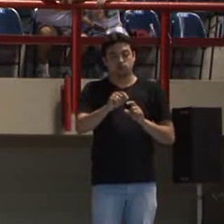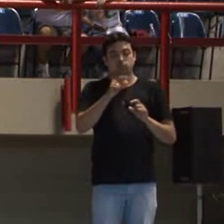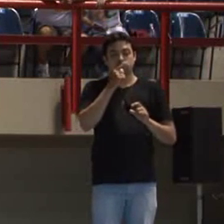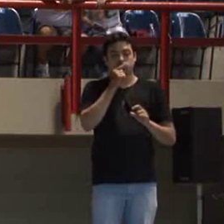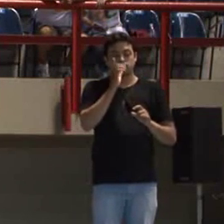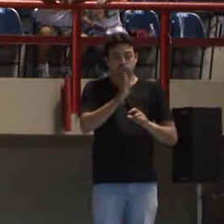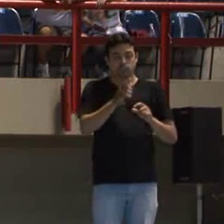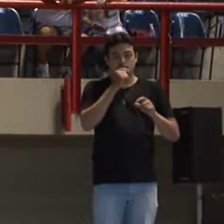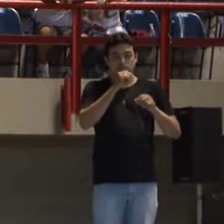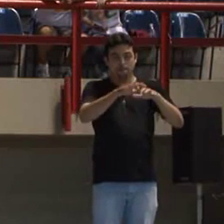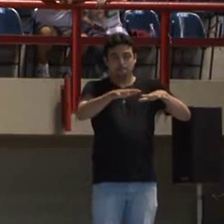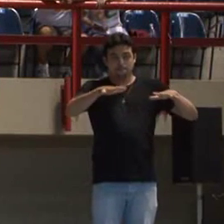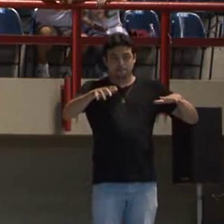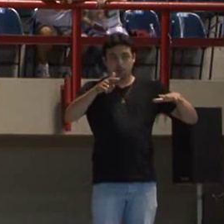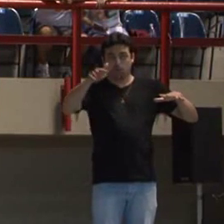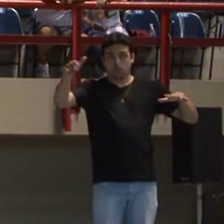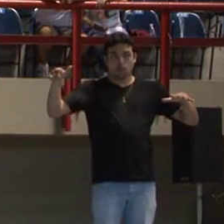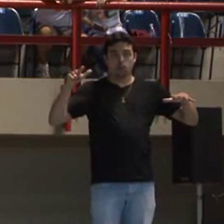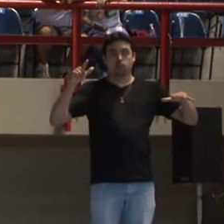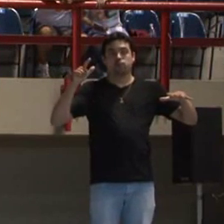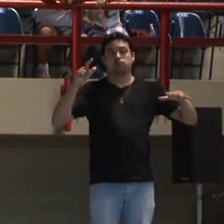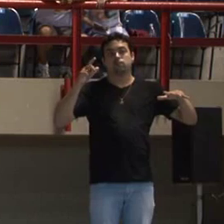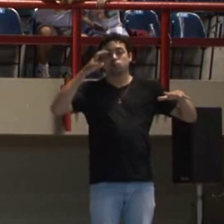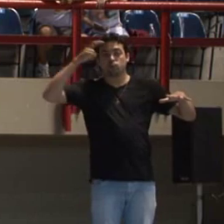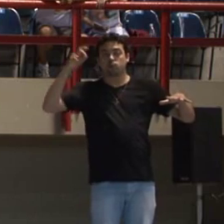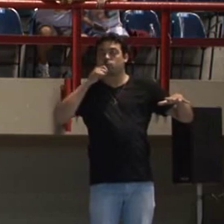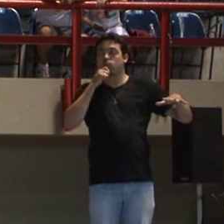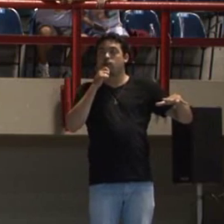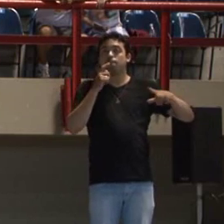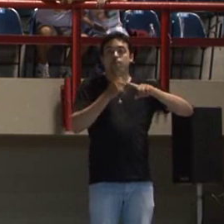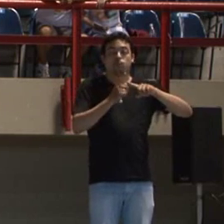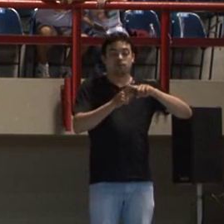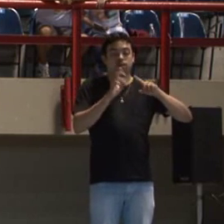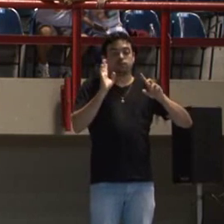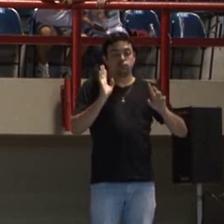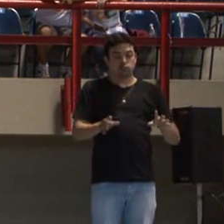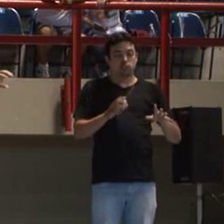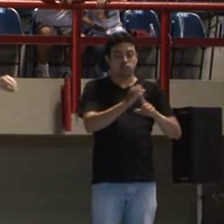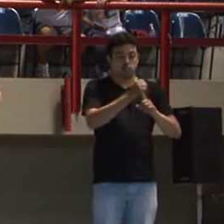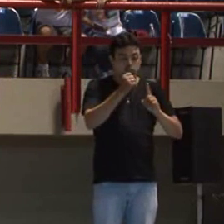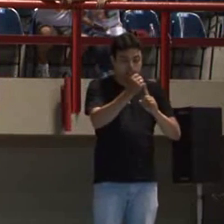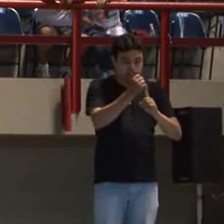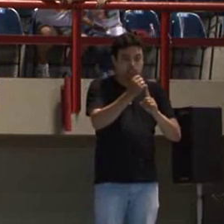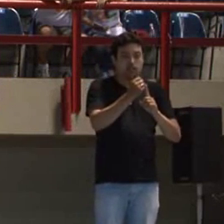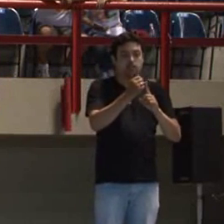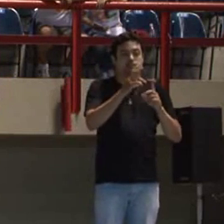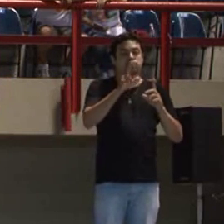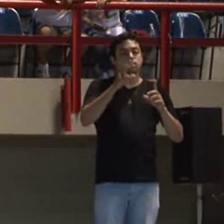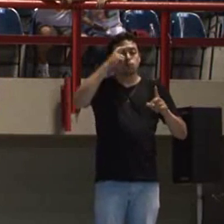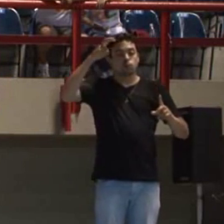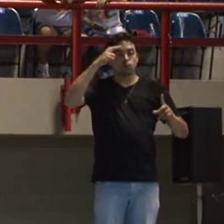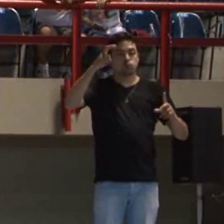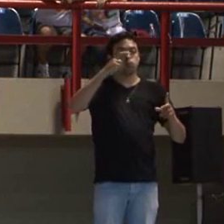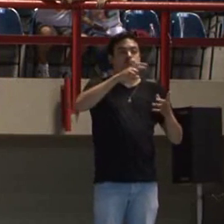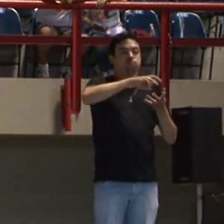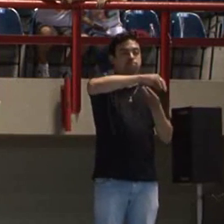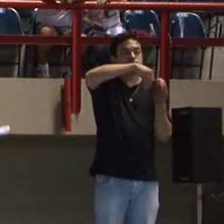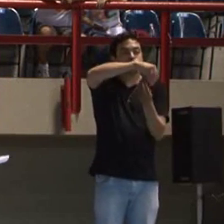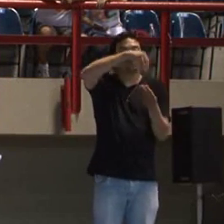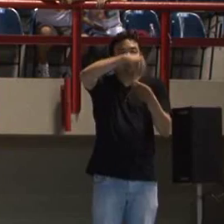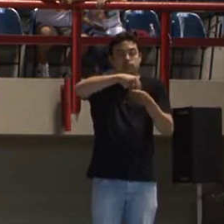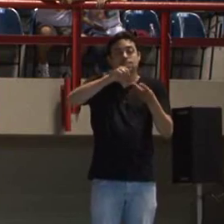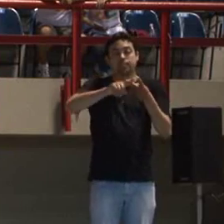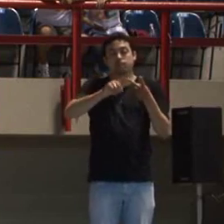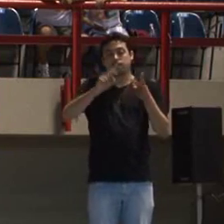demais frente às demais culturas. É mentira. As sociedades antigas são uma mistura de todas as culturas, tá certo? Os